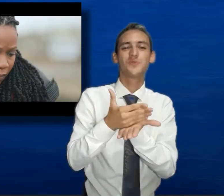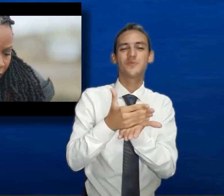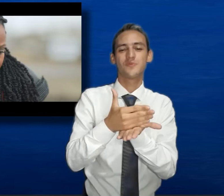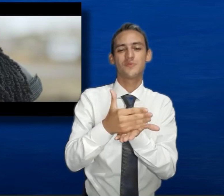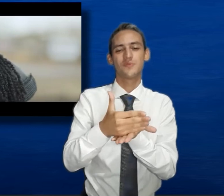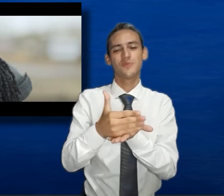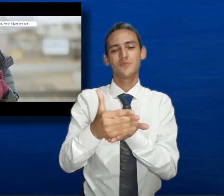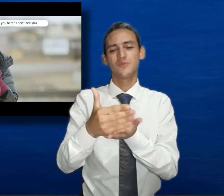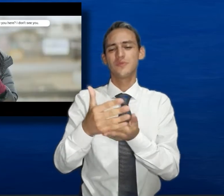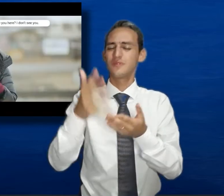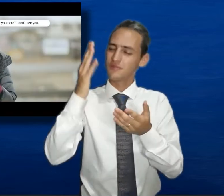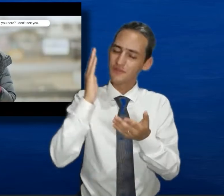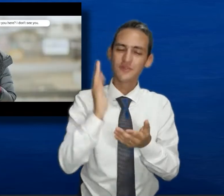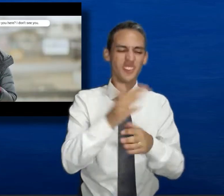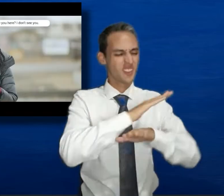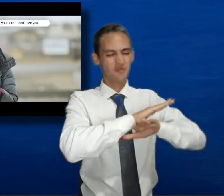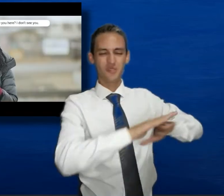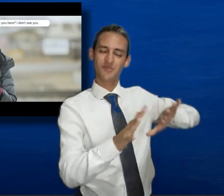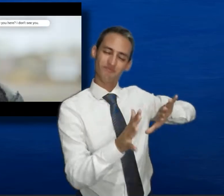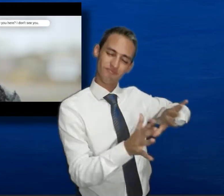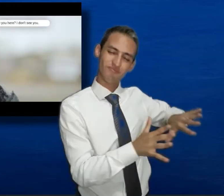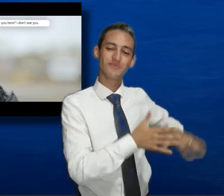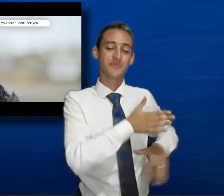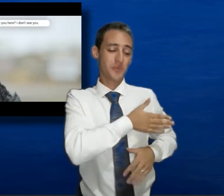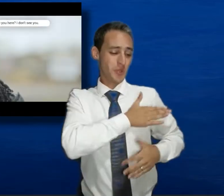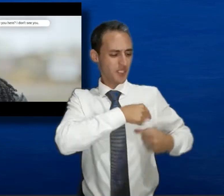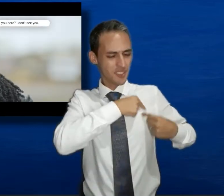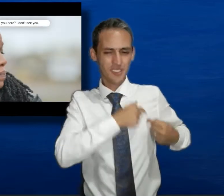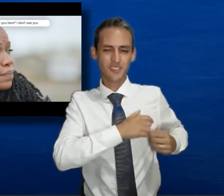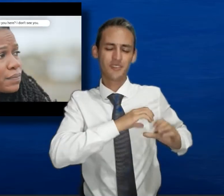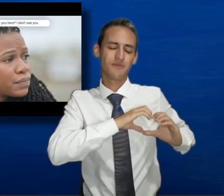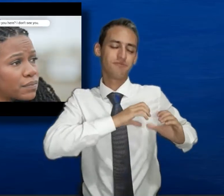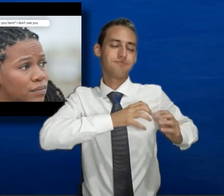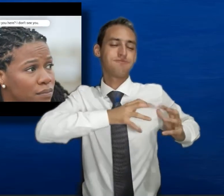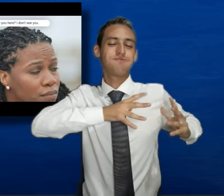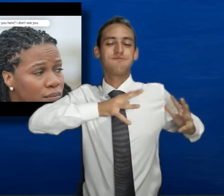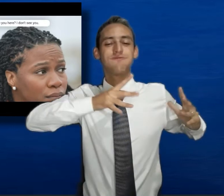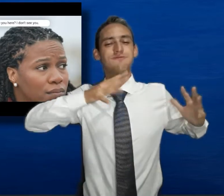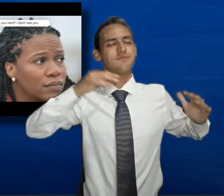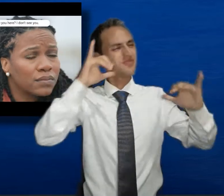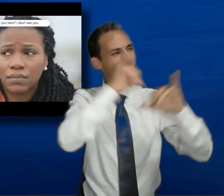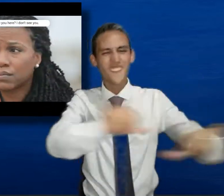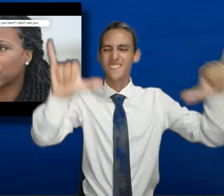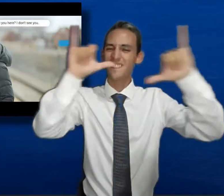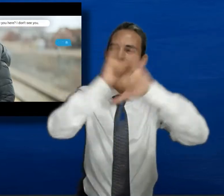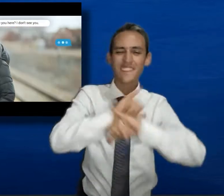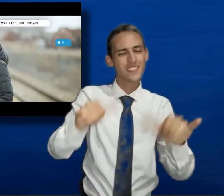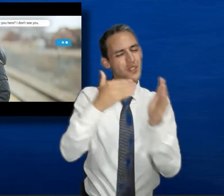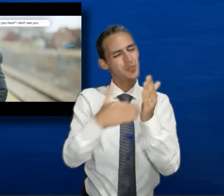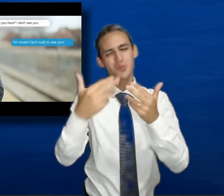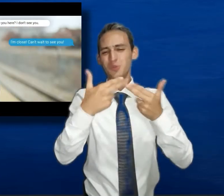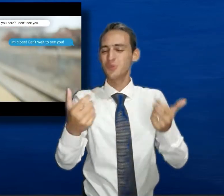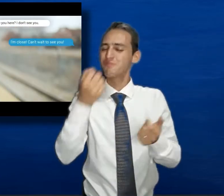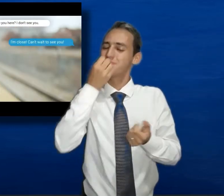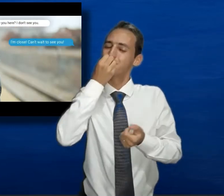useless cares from us to drive. Do this and joy,